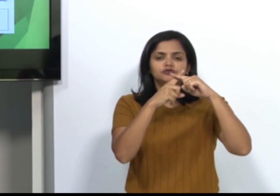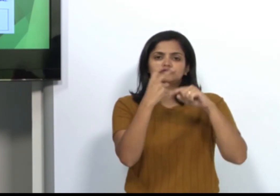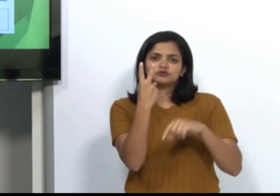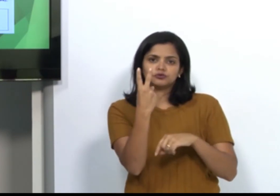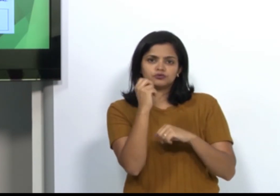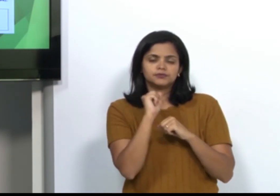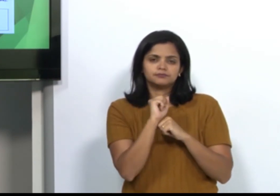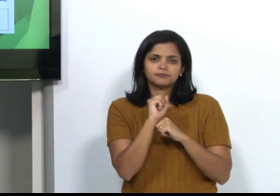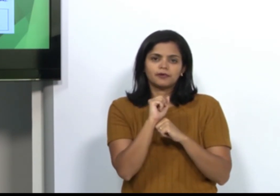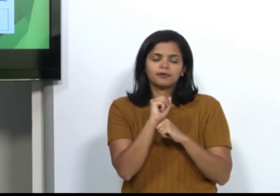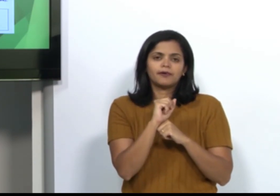IX2,